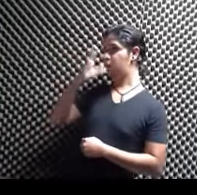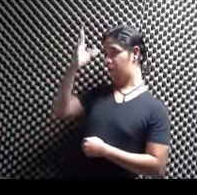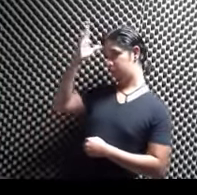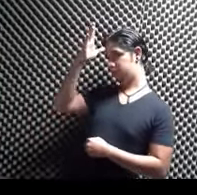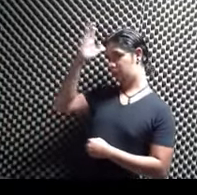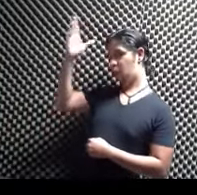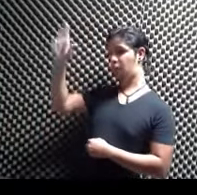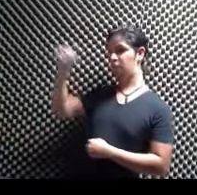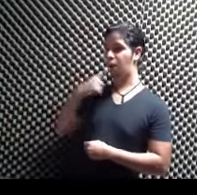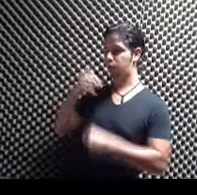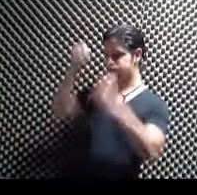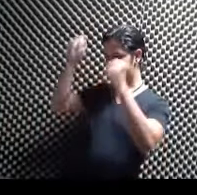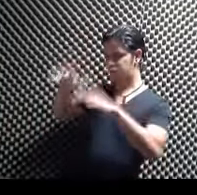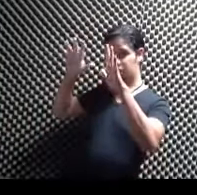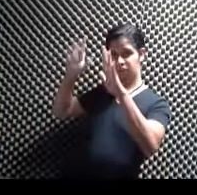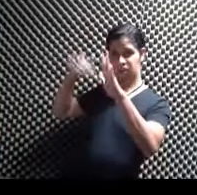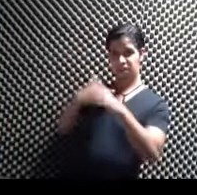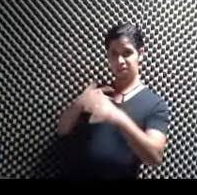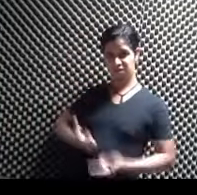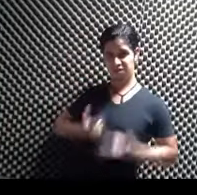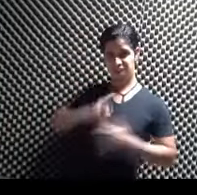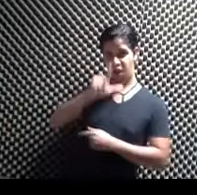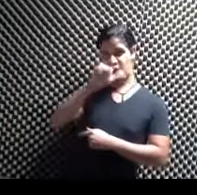Toño Lacen de Loíza, así que no me extraña.